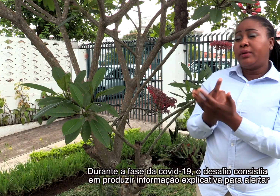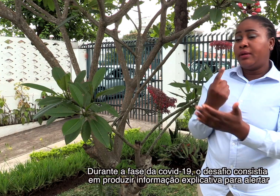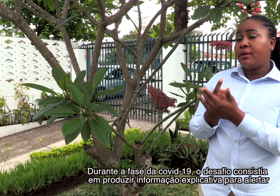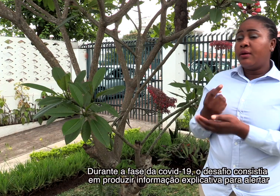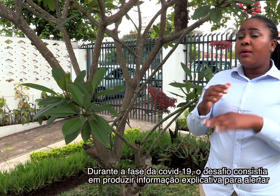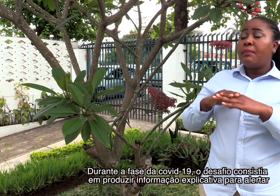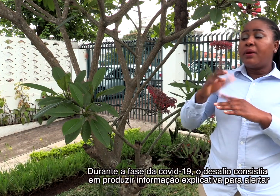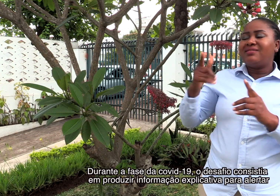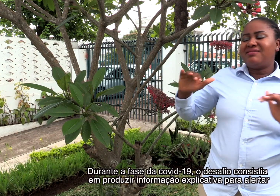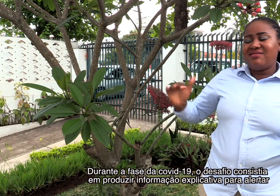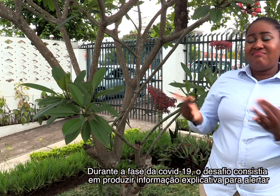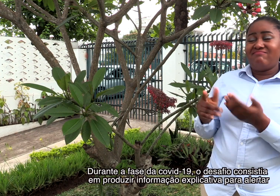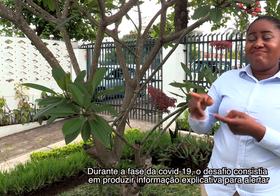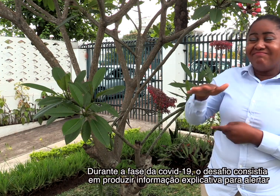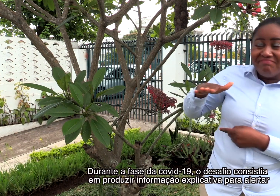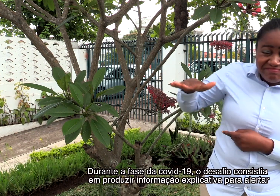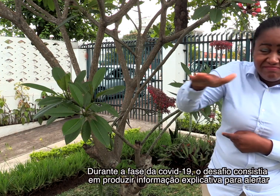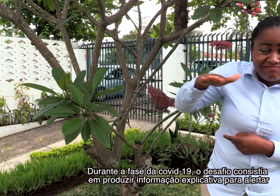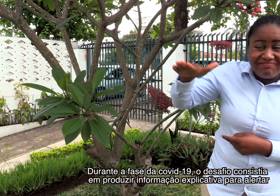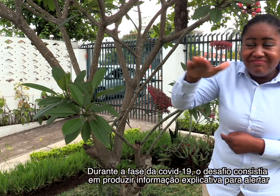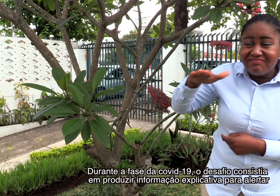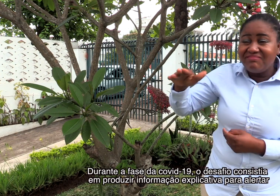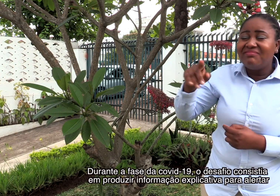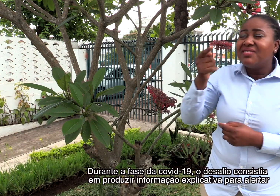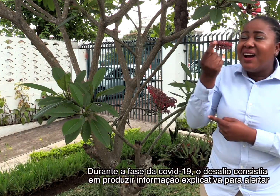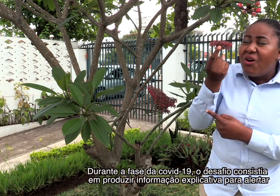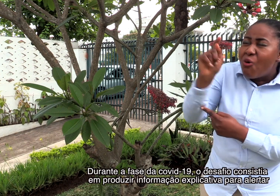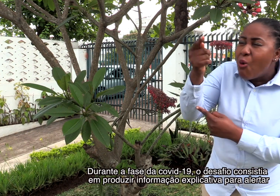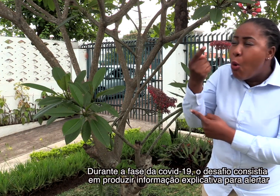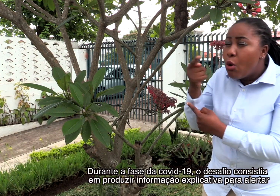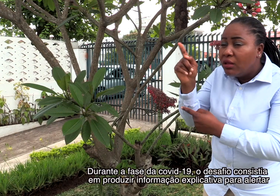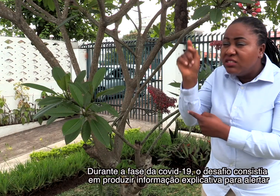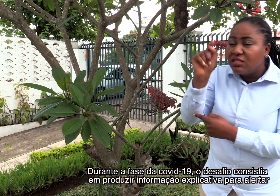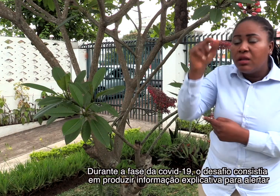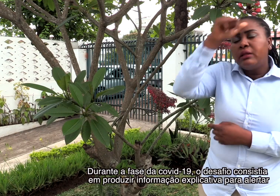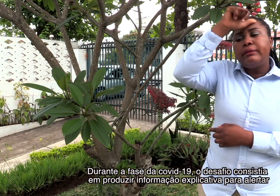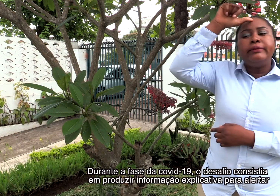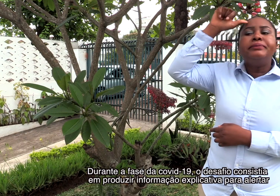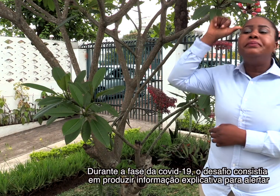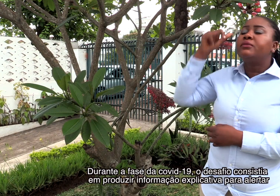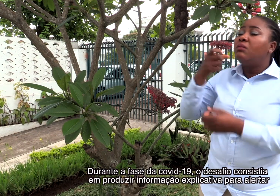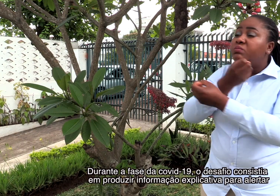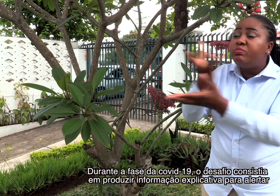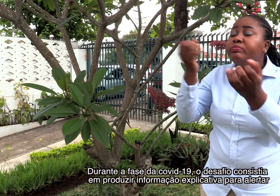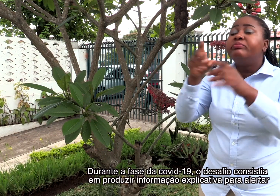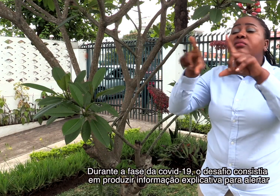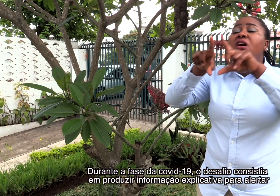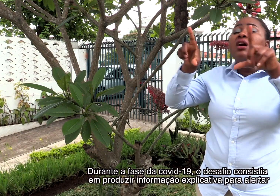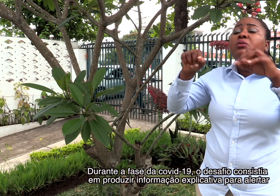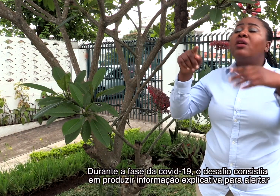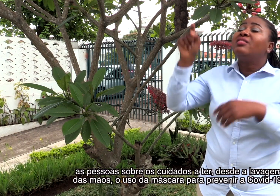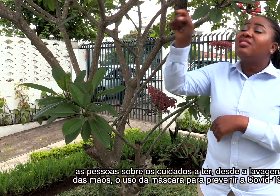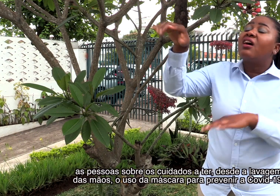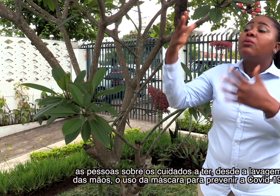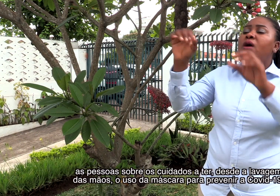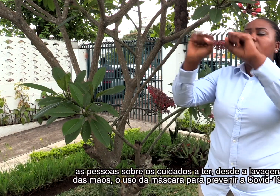Durante a fase da Covid-19, o desafio consistia em produzir informação explicativa para alertar